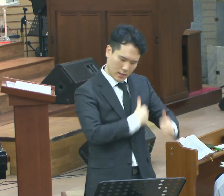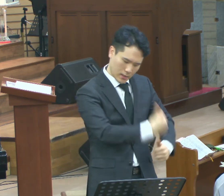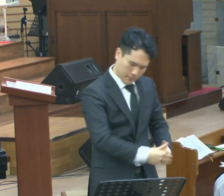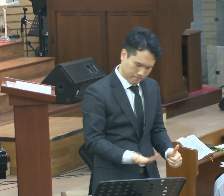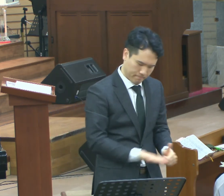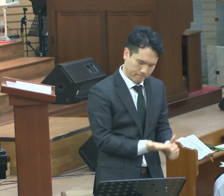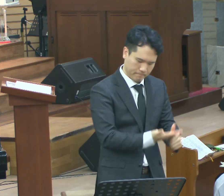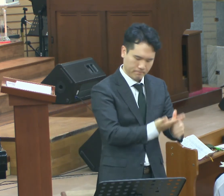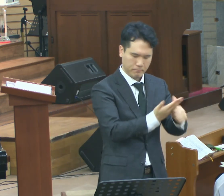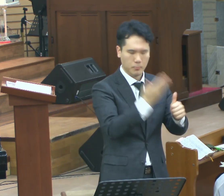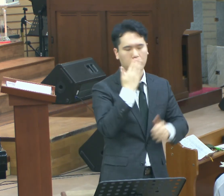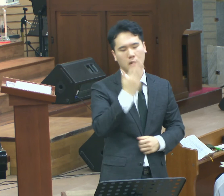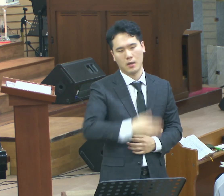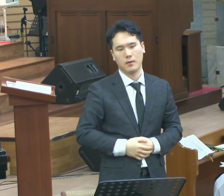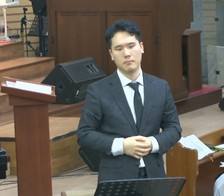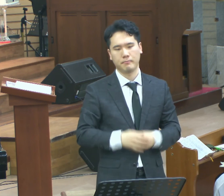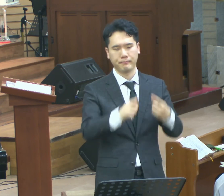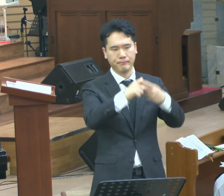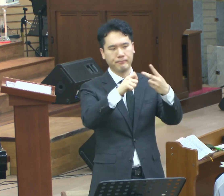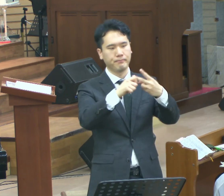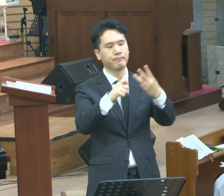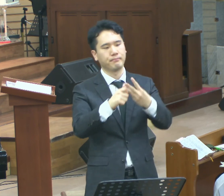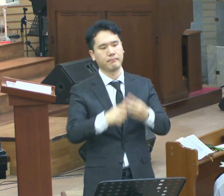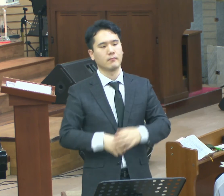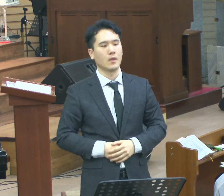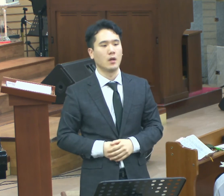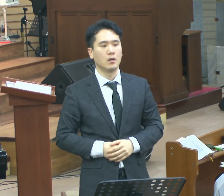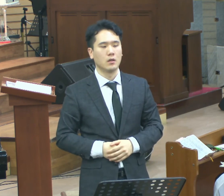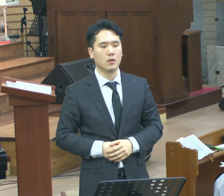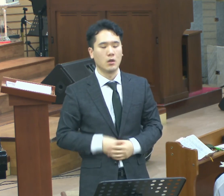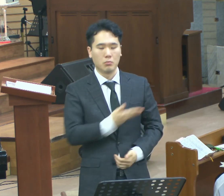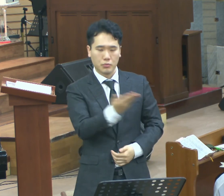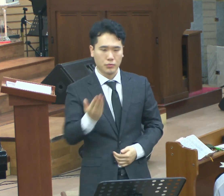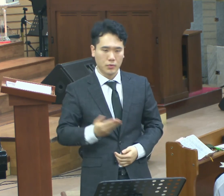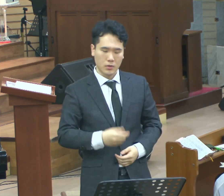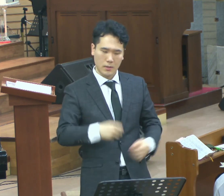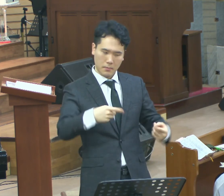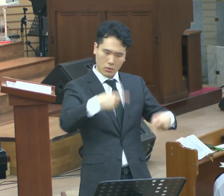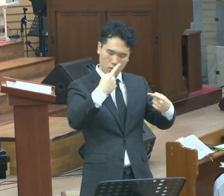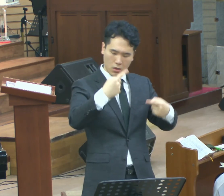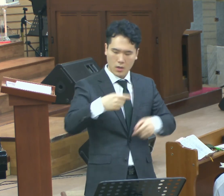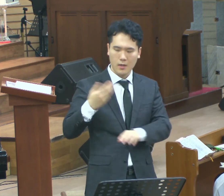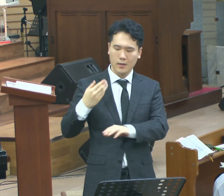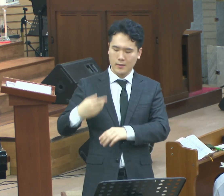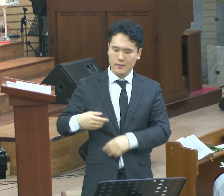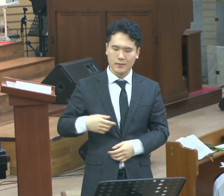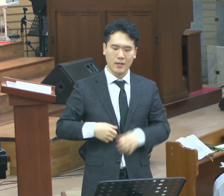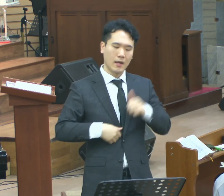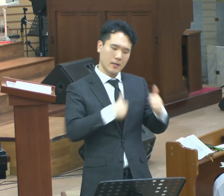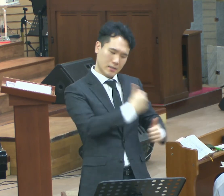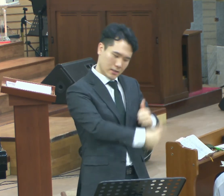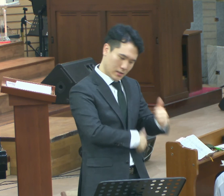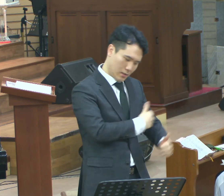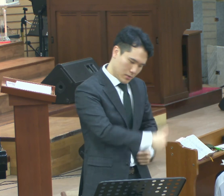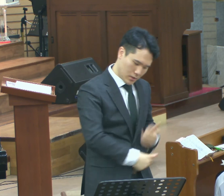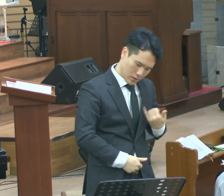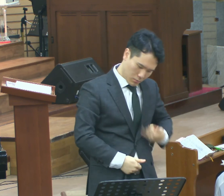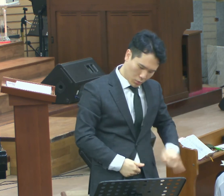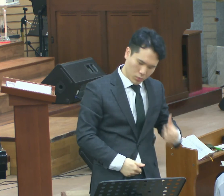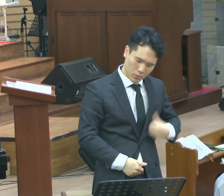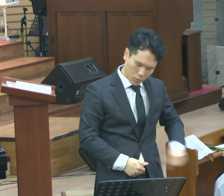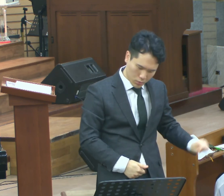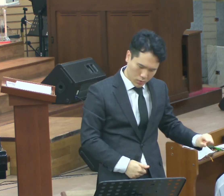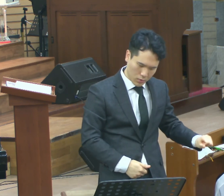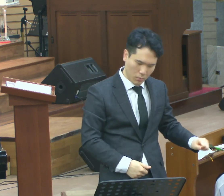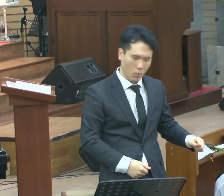이것이 믿음이에요. 이제 명절에 다음 세대를 만나고 어른들을 만나요. 여러분이 믿는 자로서